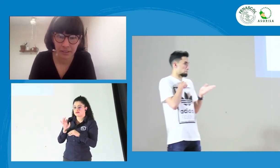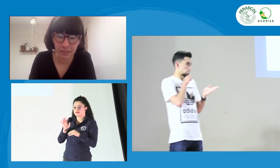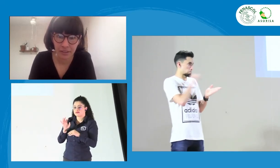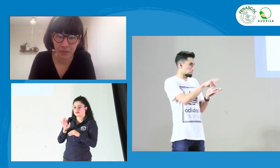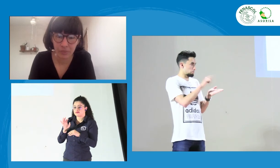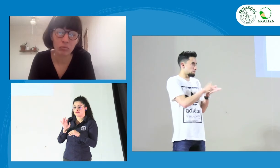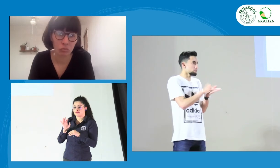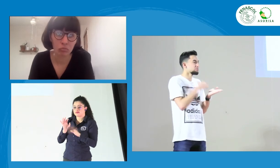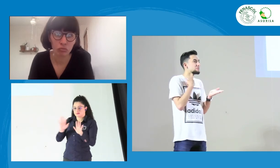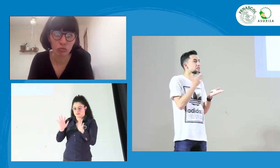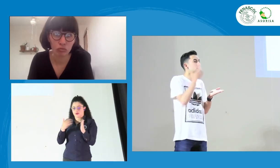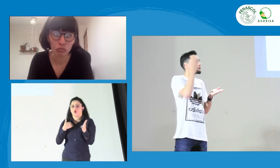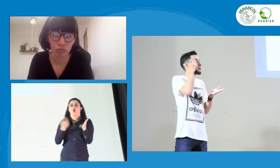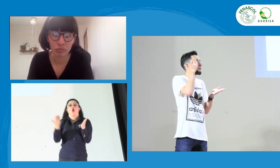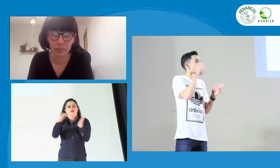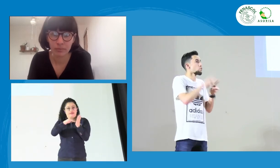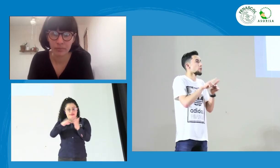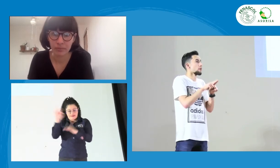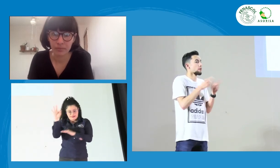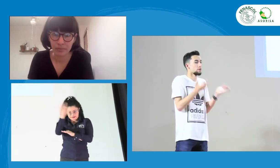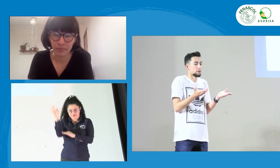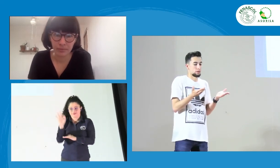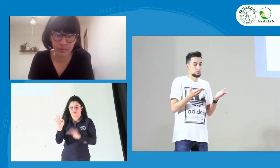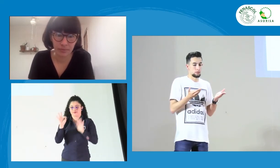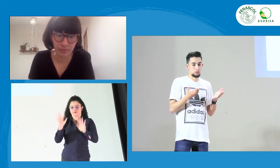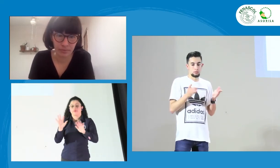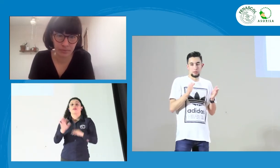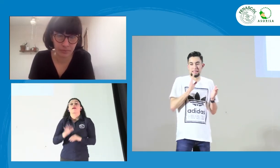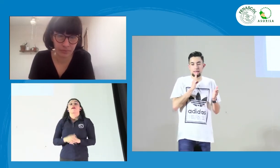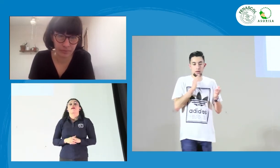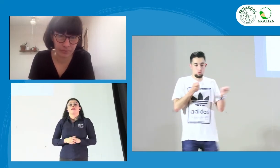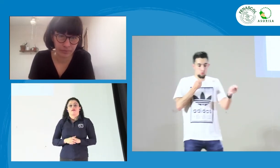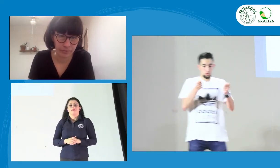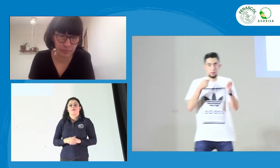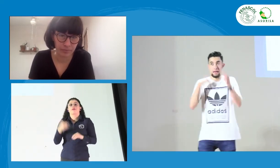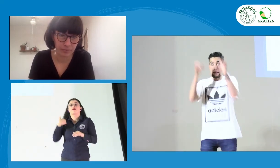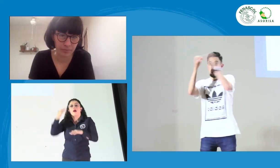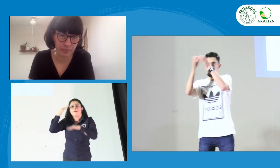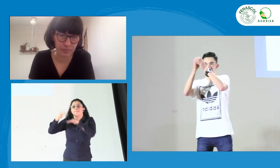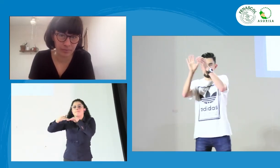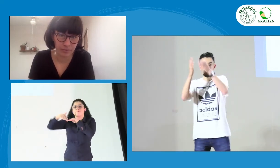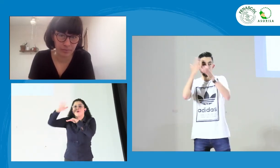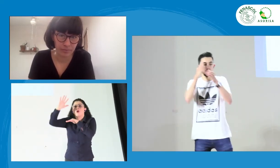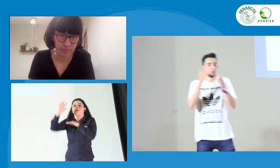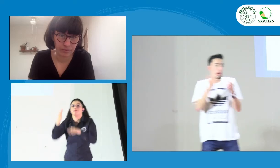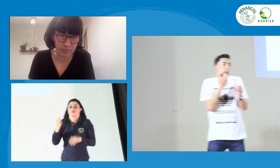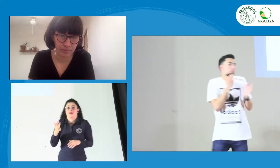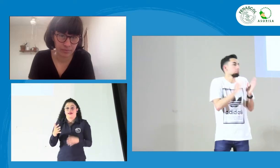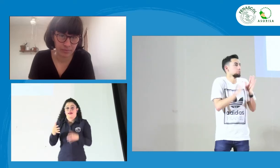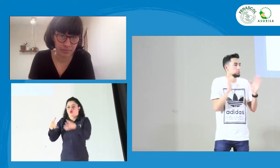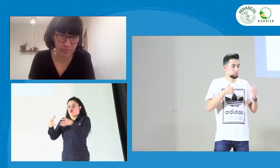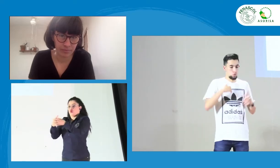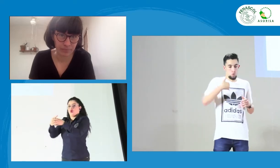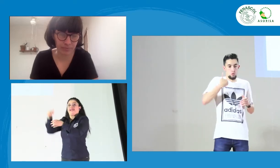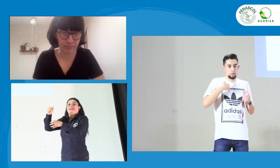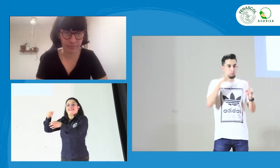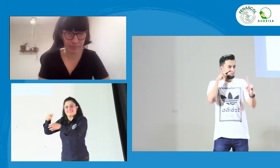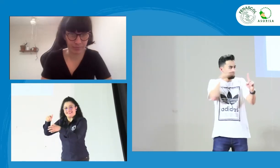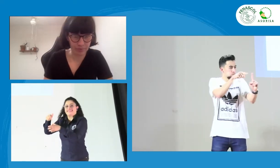Bueno, voy a hacerla de nuevo. Es que, ¿qué es lo que pasa? Digamos, están las asociaciones. Por